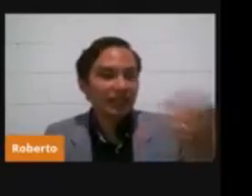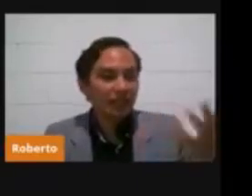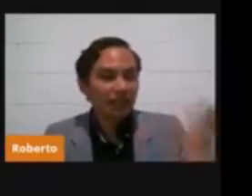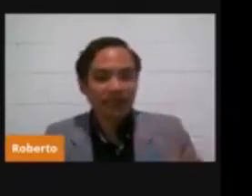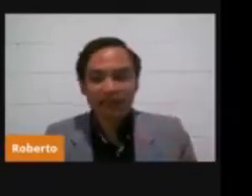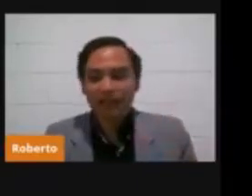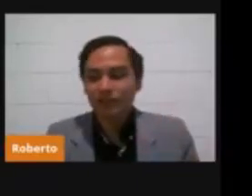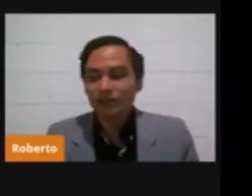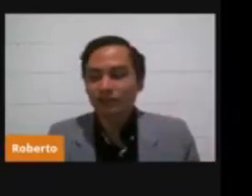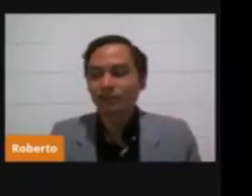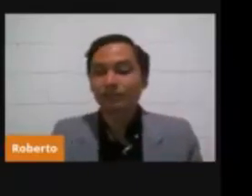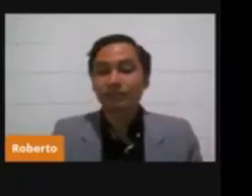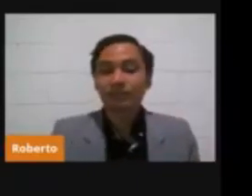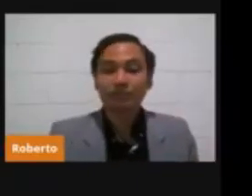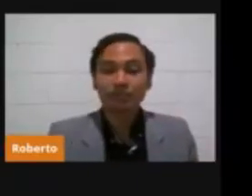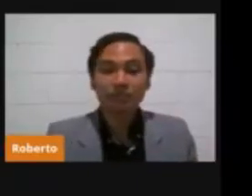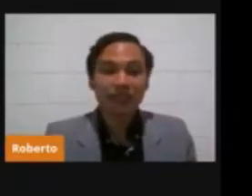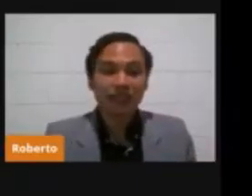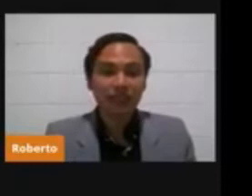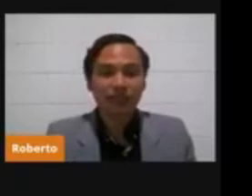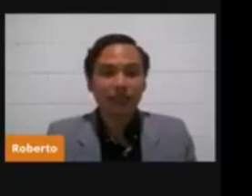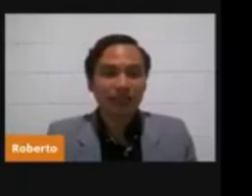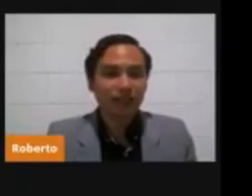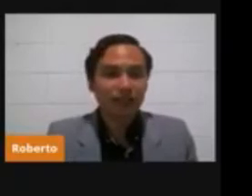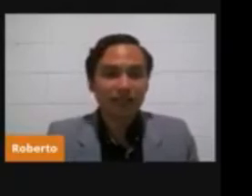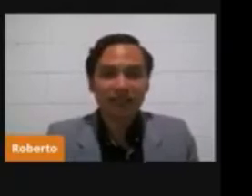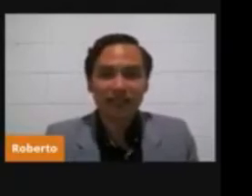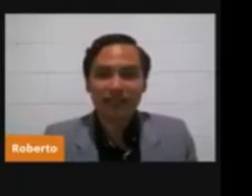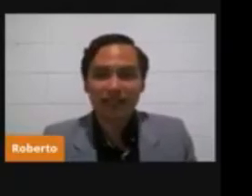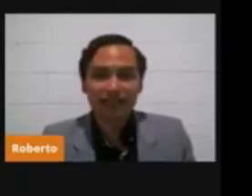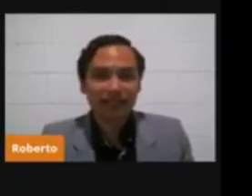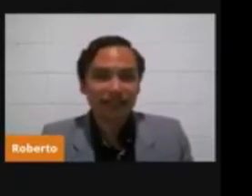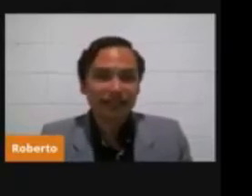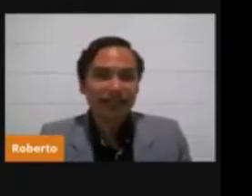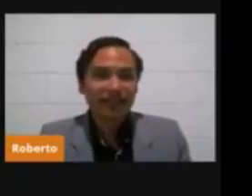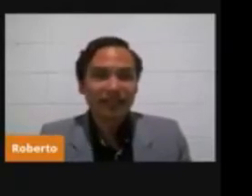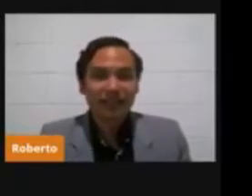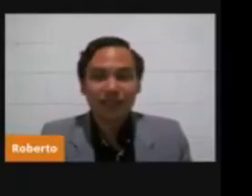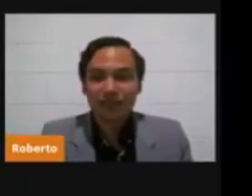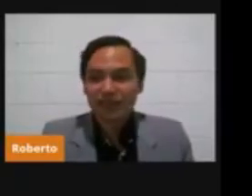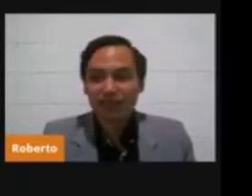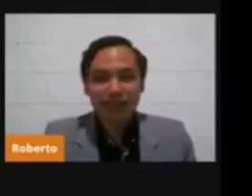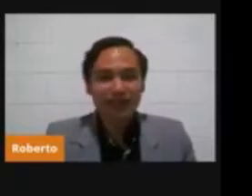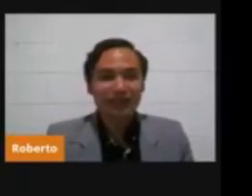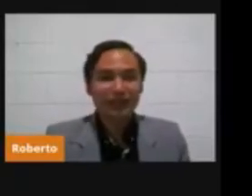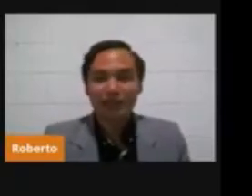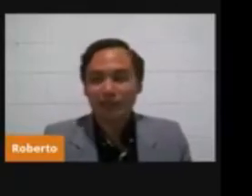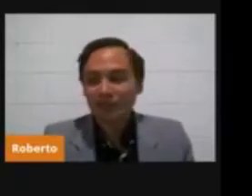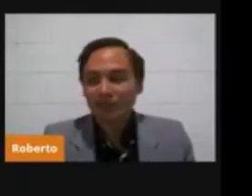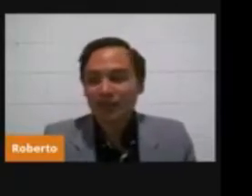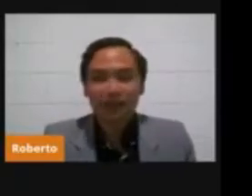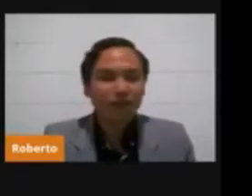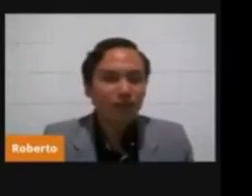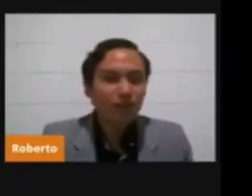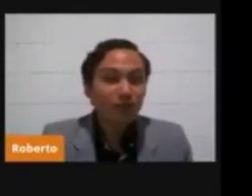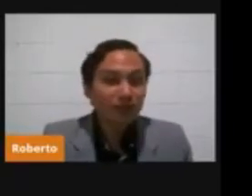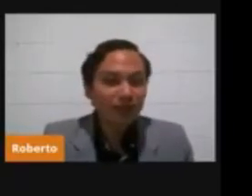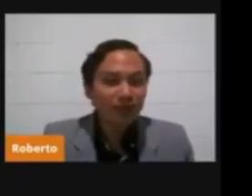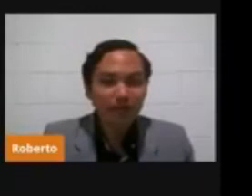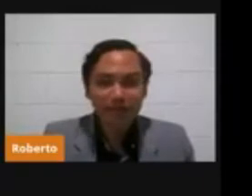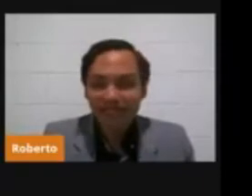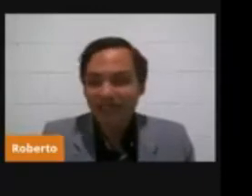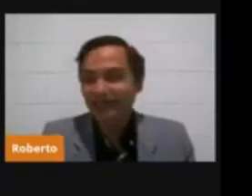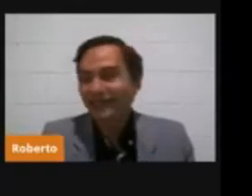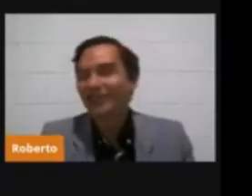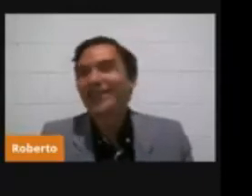no sabía que ella tenía 2 trabajos. Y entonces, bueno, ¿a quién no le gustaría que le den 5 pesos por ahí, verdad? Pero bueno, yo le pregunto, mire, ¿de